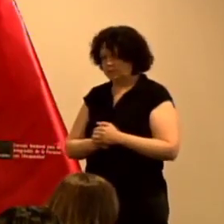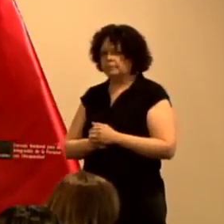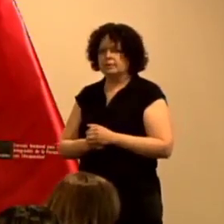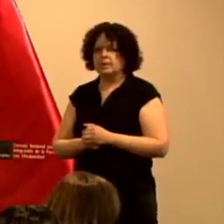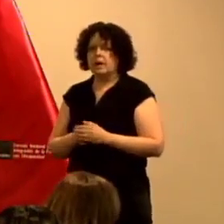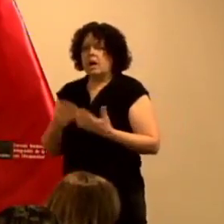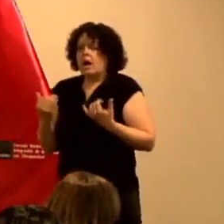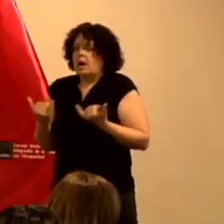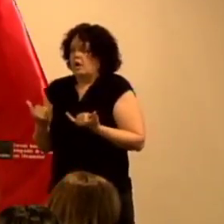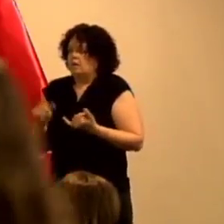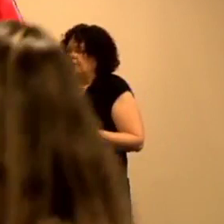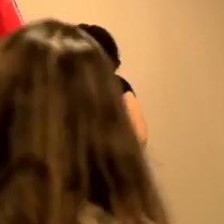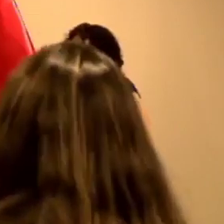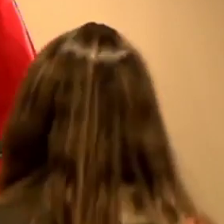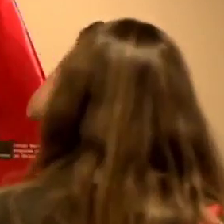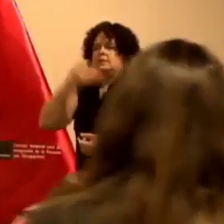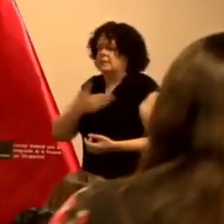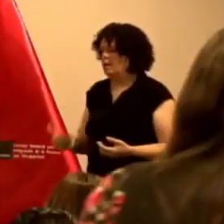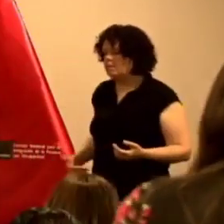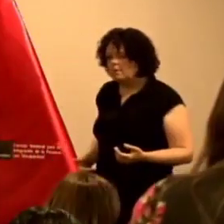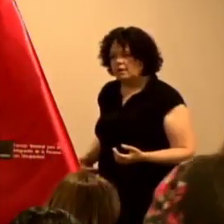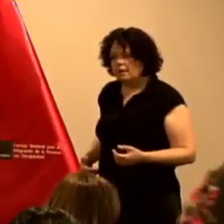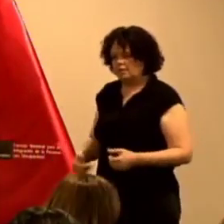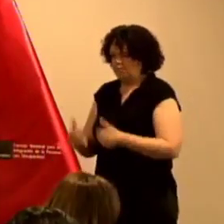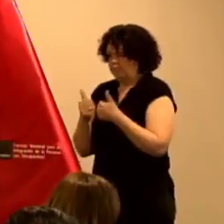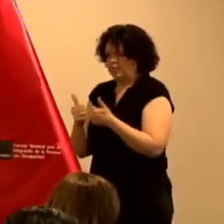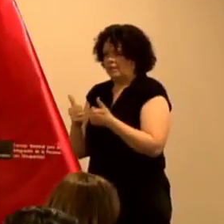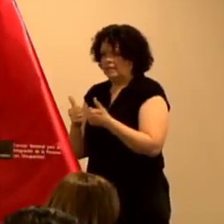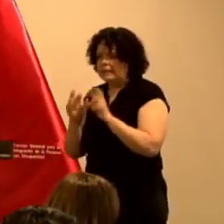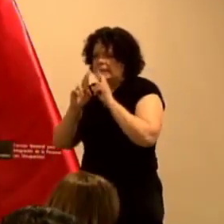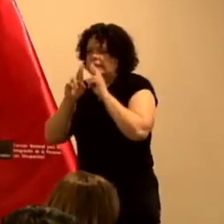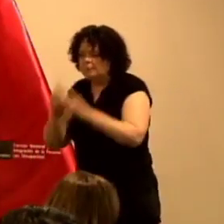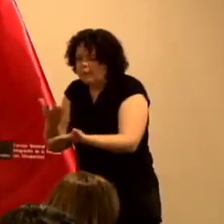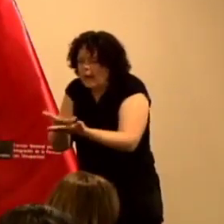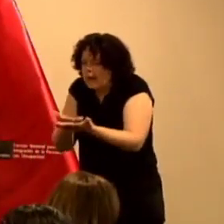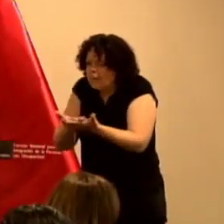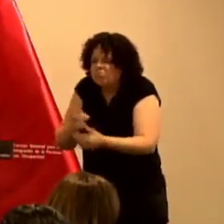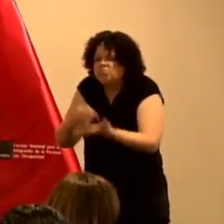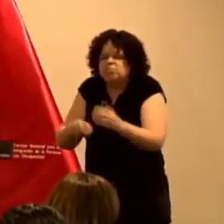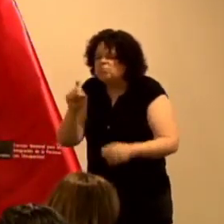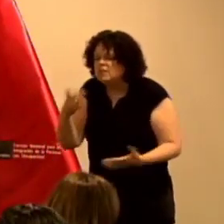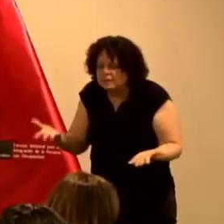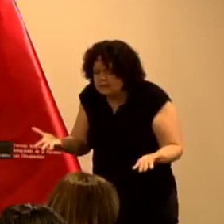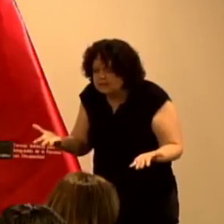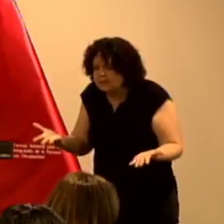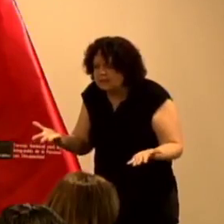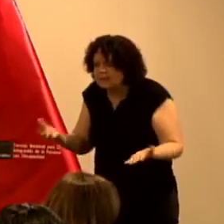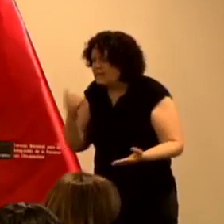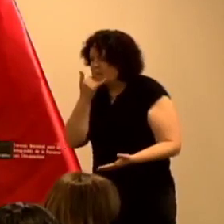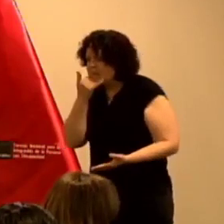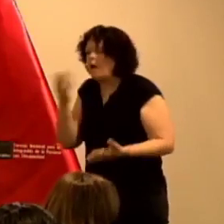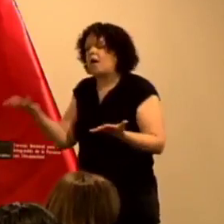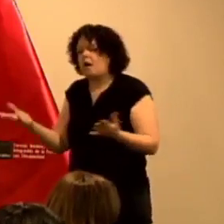Definitivamente, si no hay políticas públicas adecuadas, coherentes y que responden a evidencias, el presupuesto será, pues, escaso,